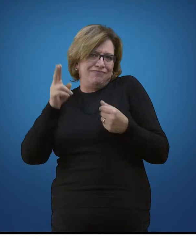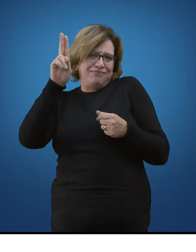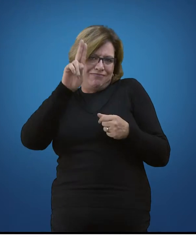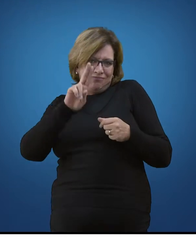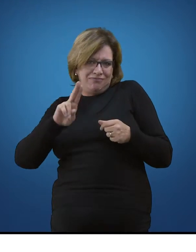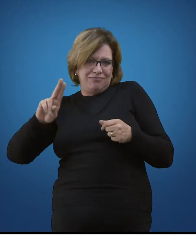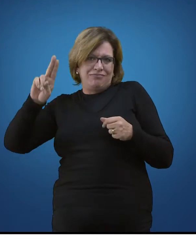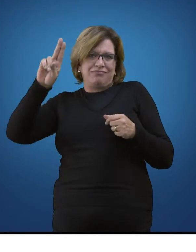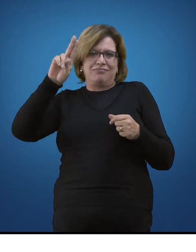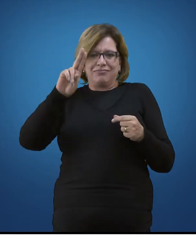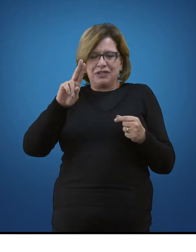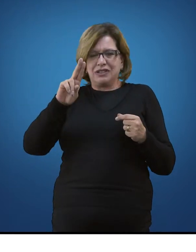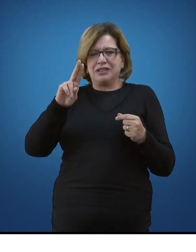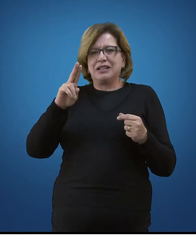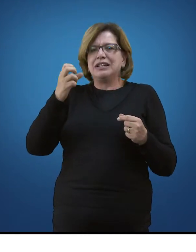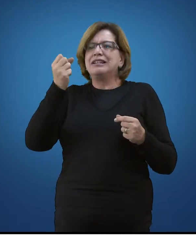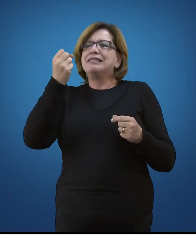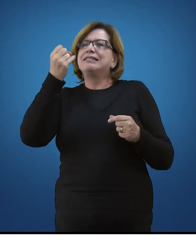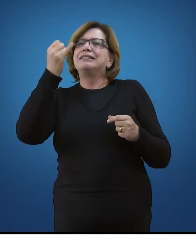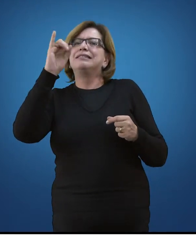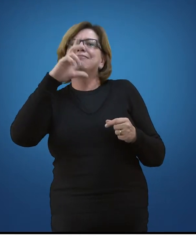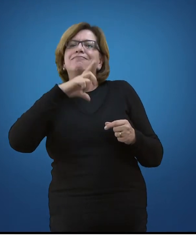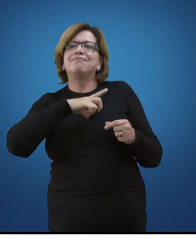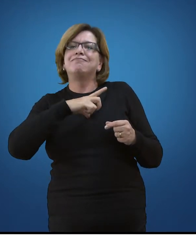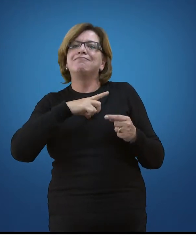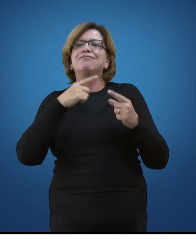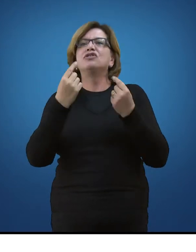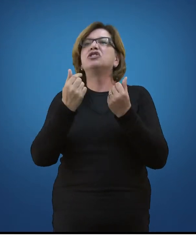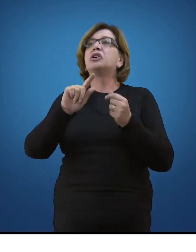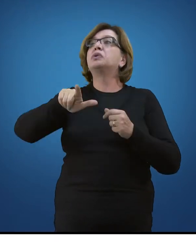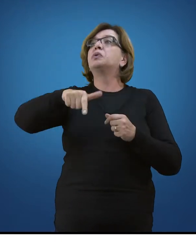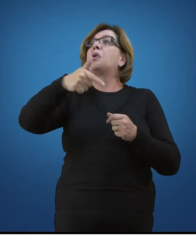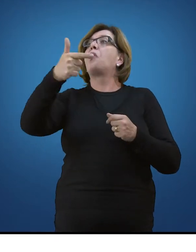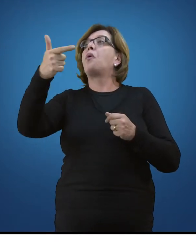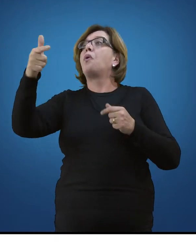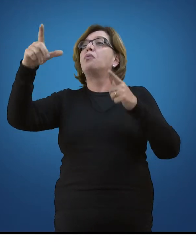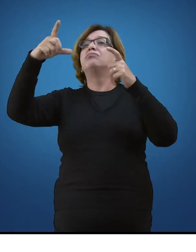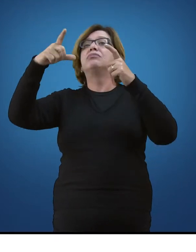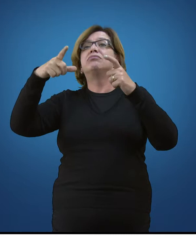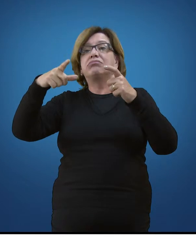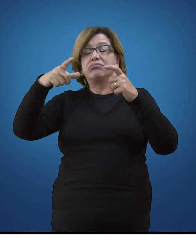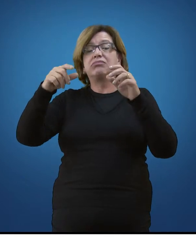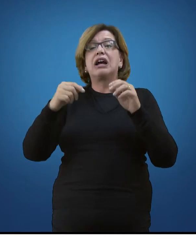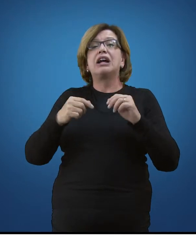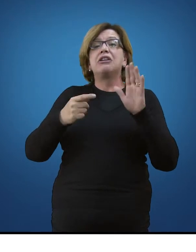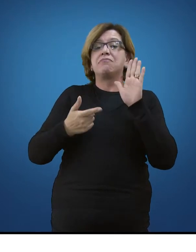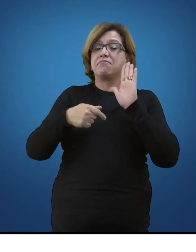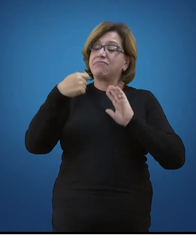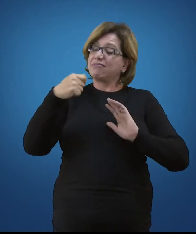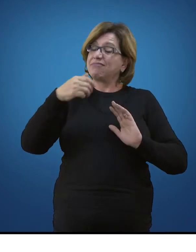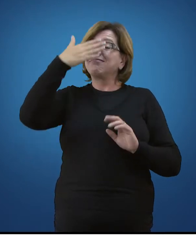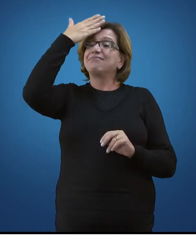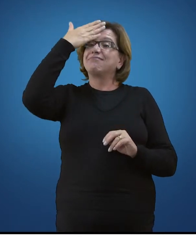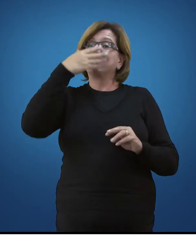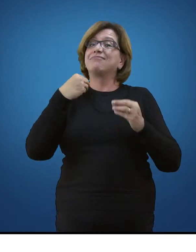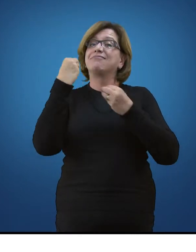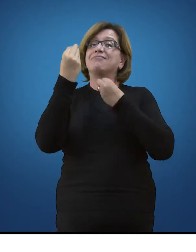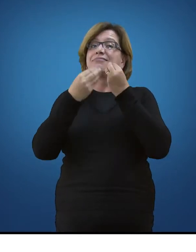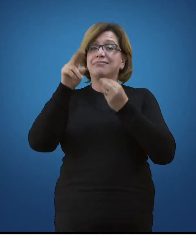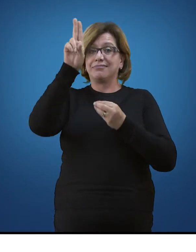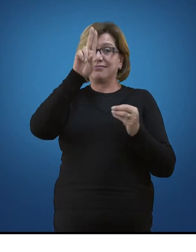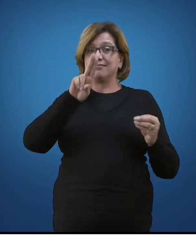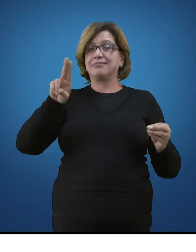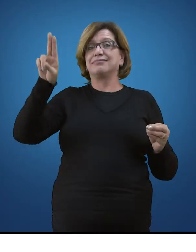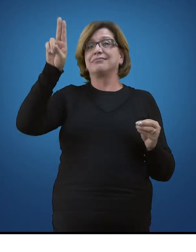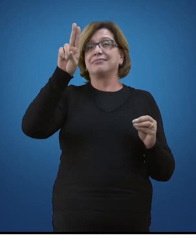PDDE tem outro. Se receber algum tipo de recurso de outra unidade de fomento, de outro órgão de fomento, poderá ter outra